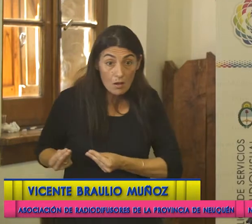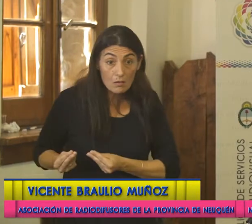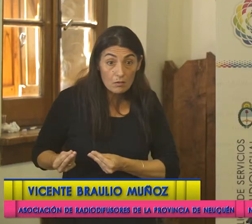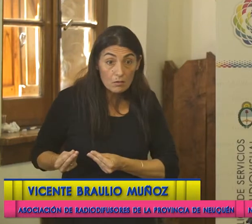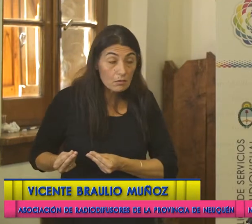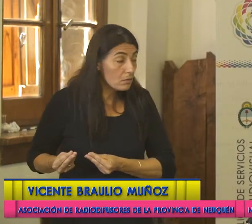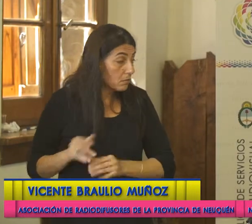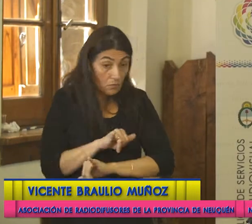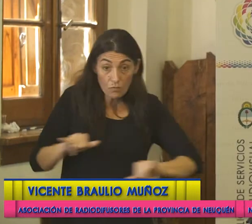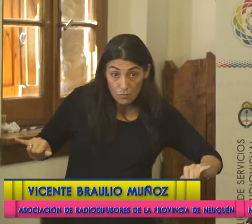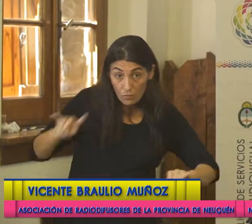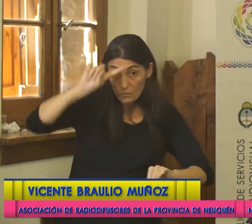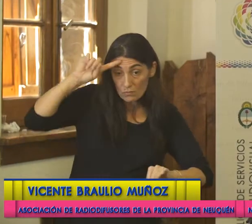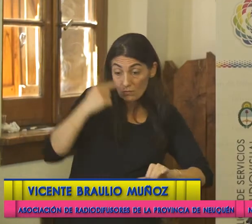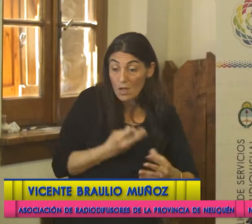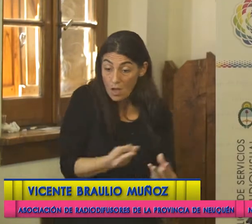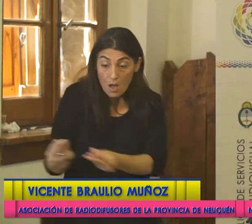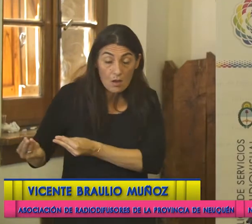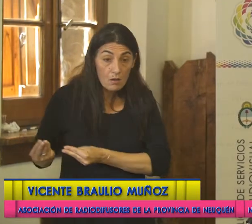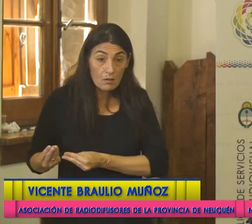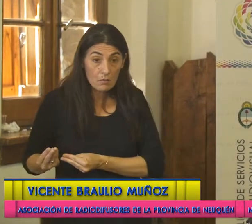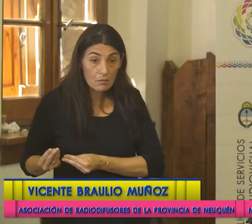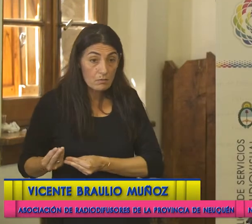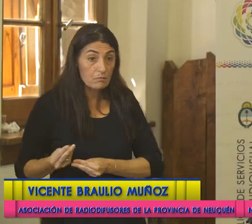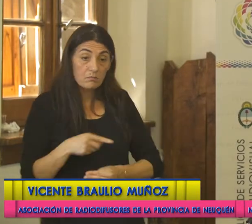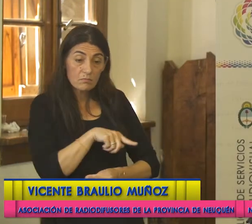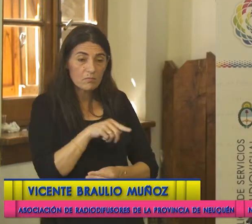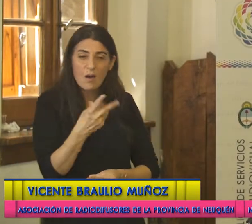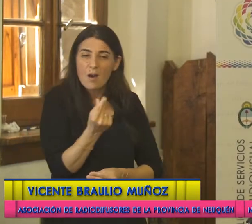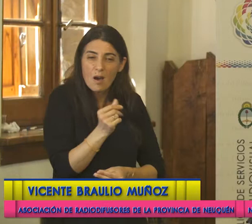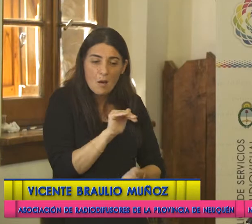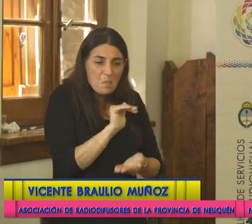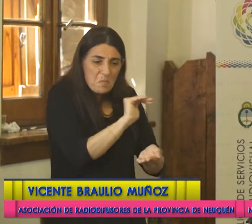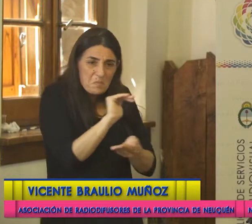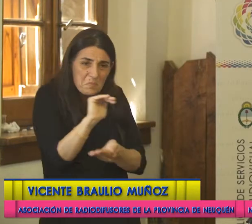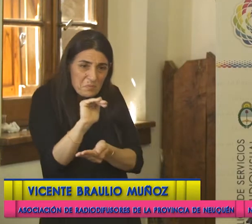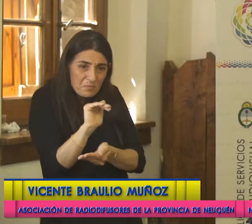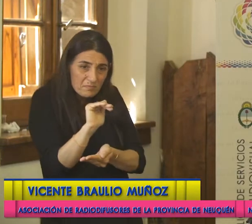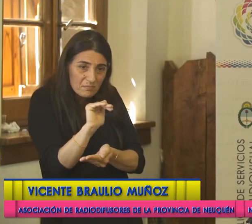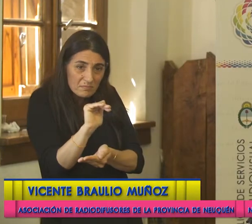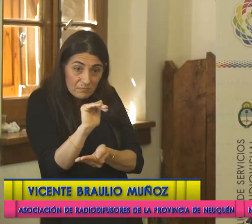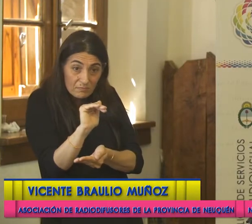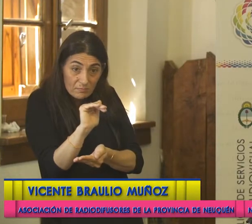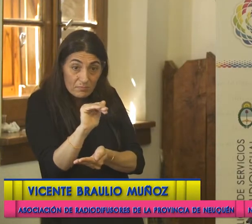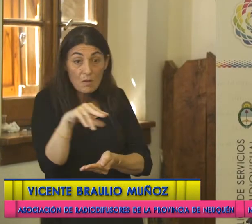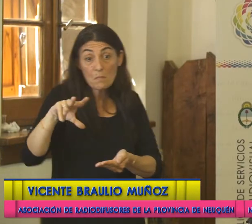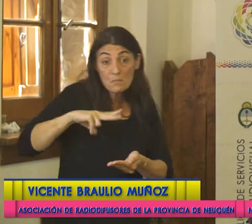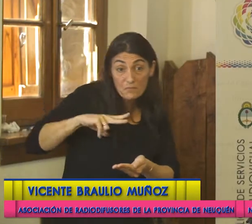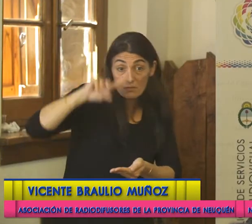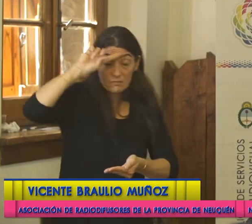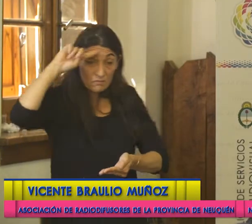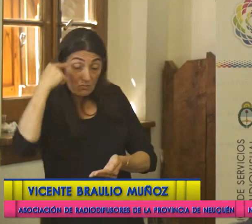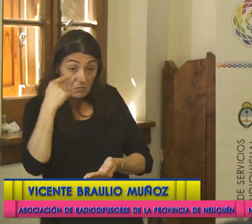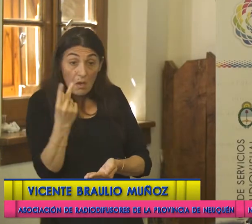la responsabilidad la posibilidad perdón de subsidios y créditos por parte de la banca privada y estatal